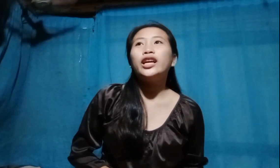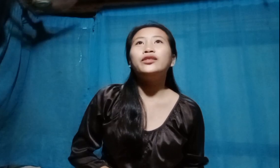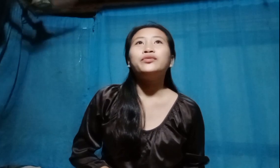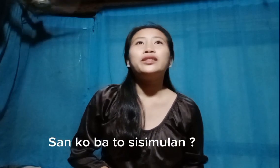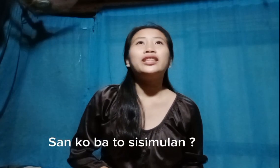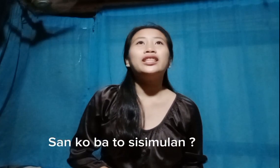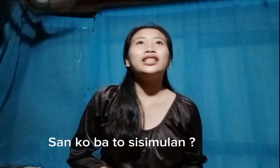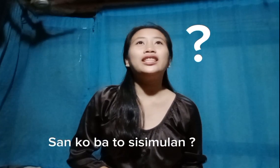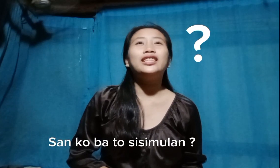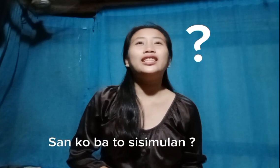Well,